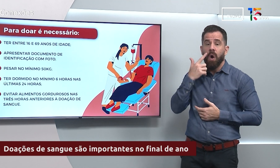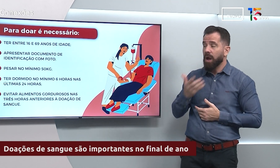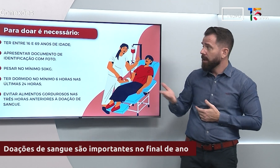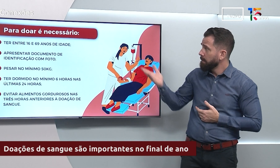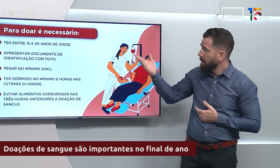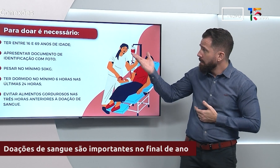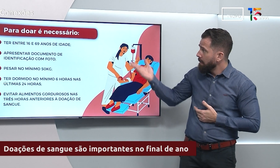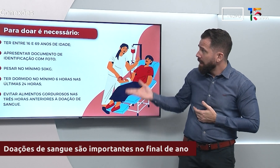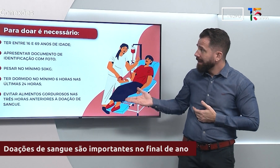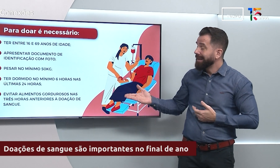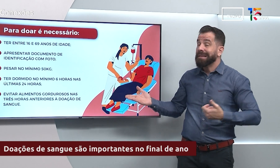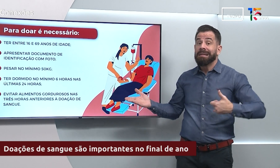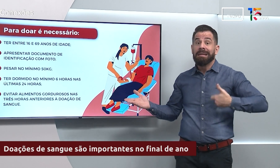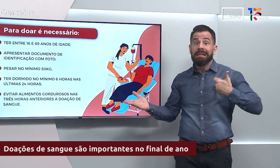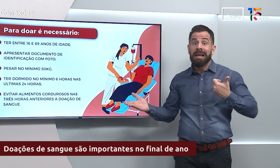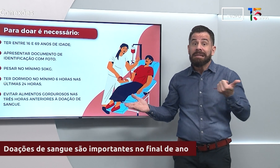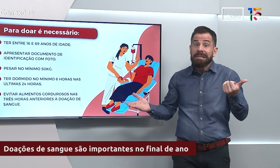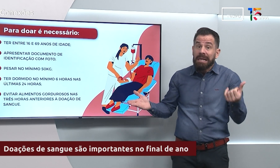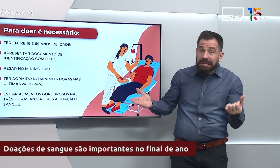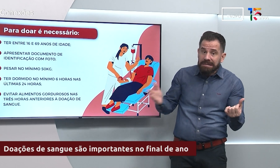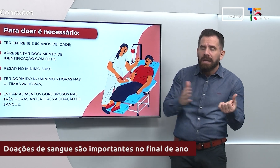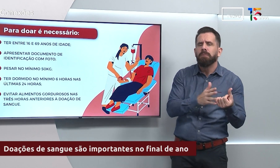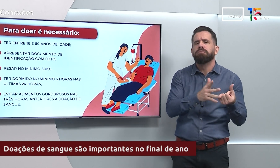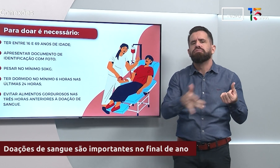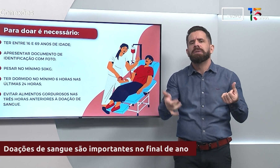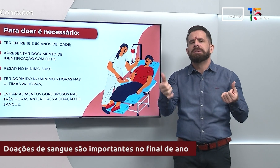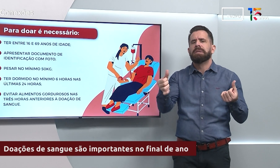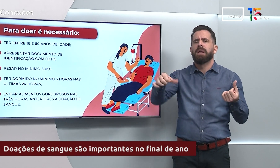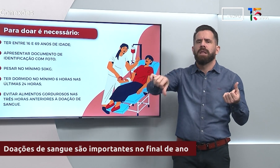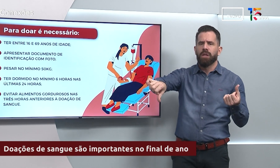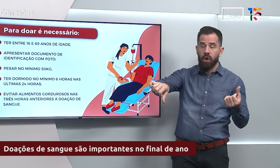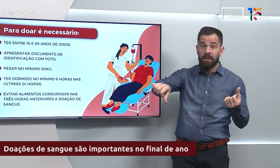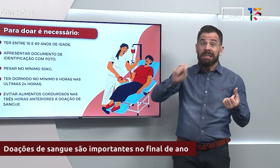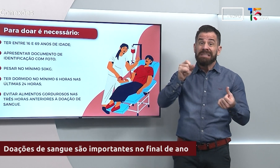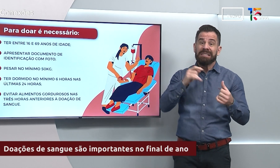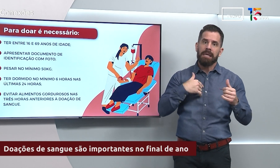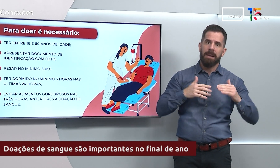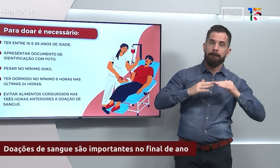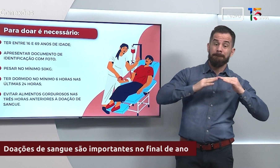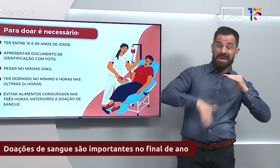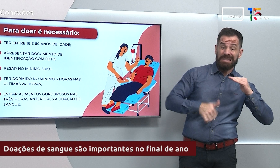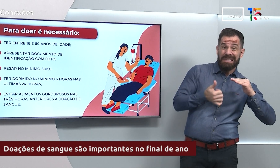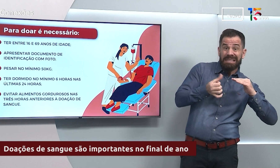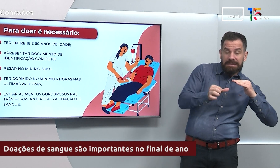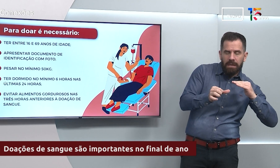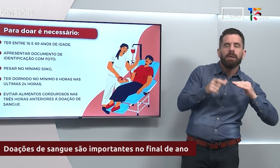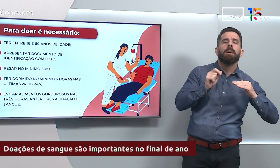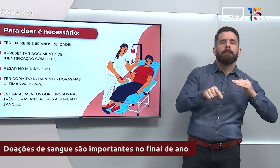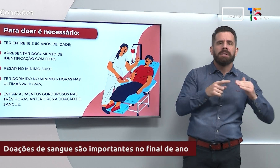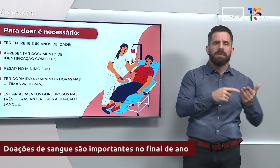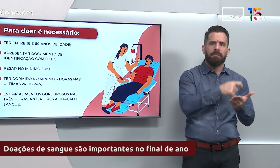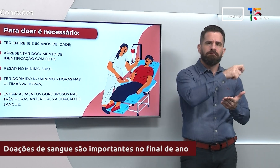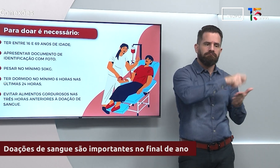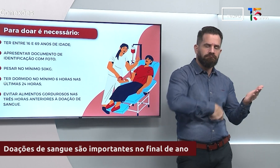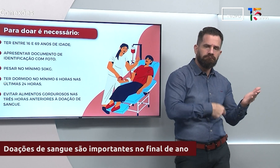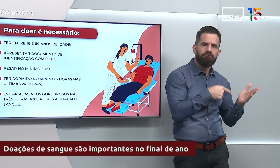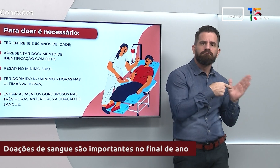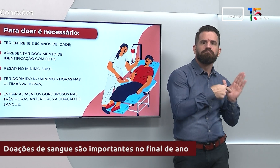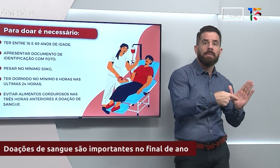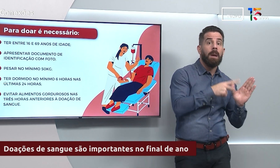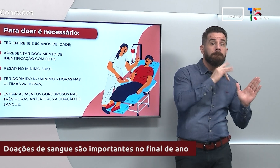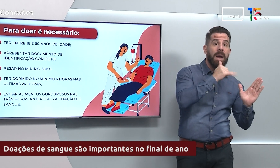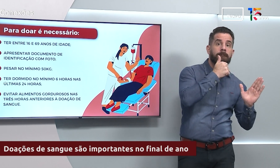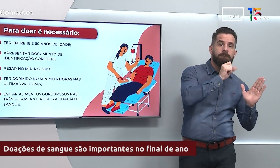Importante salientar que os menores de idade devem apresentar consentimento formal dos pais ou responsáveis. Também é necessário apresentar documento